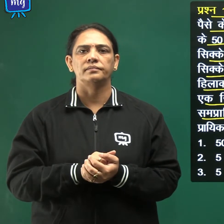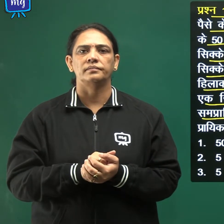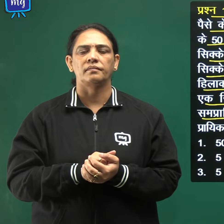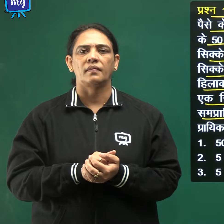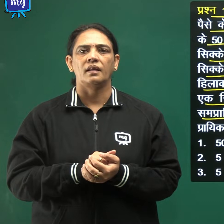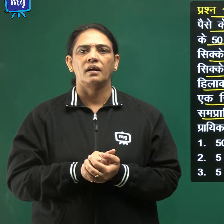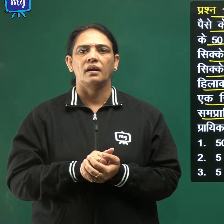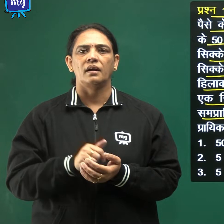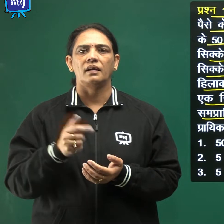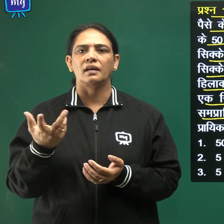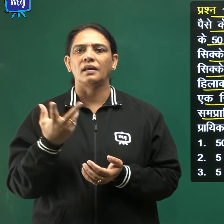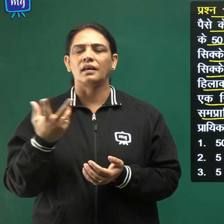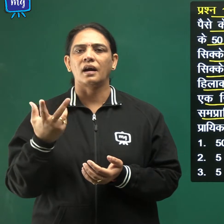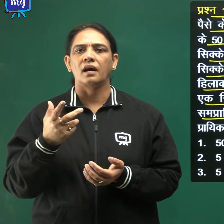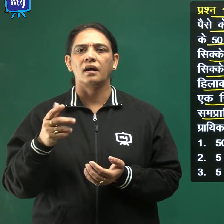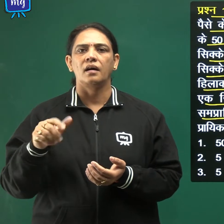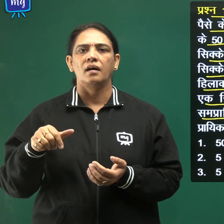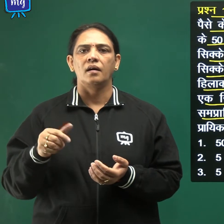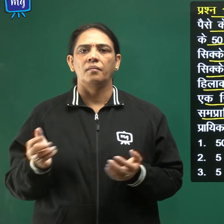में क्या प्राइस तय है कि